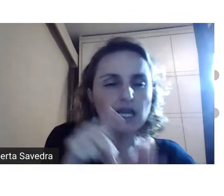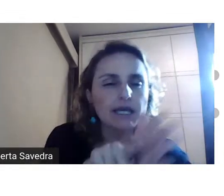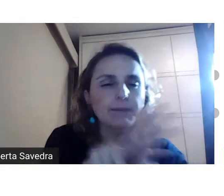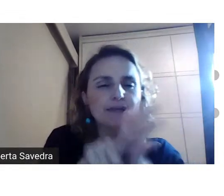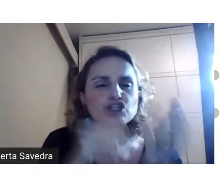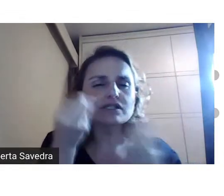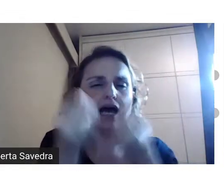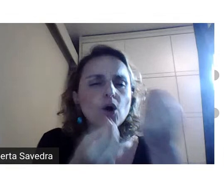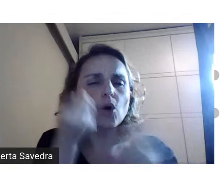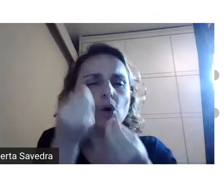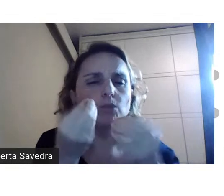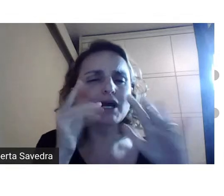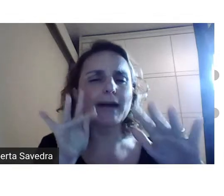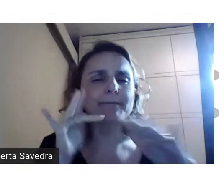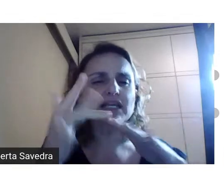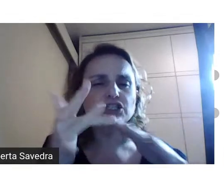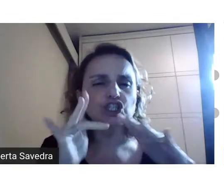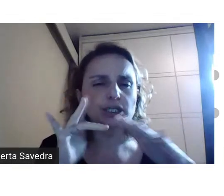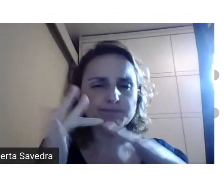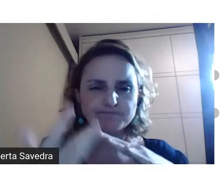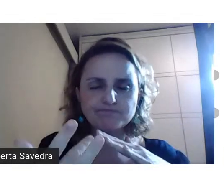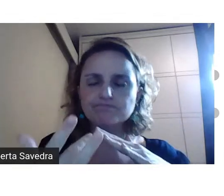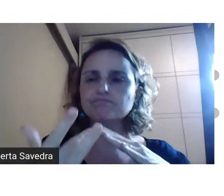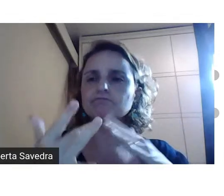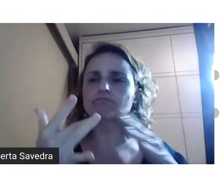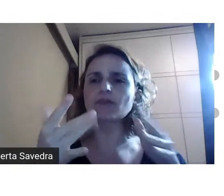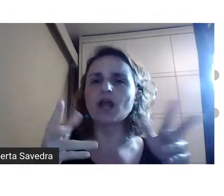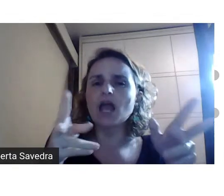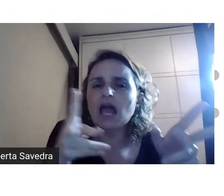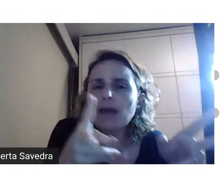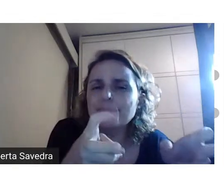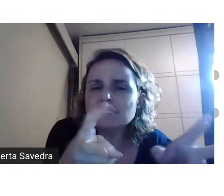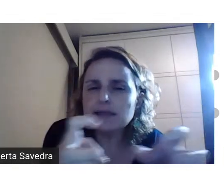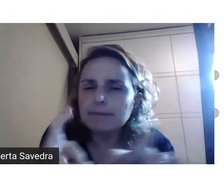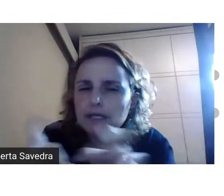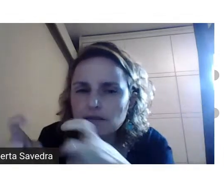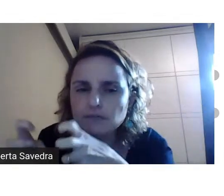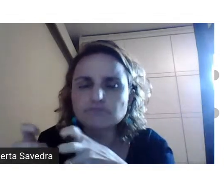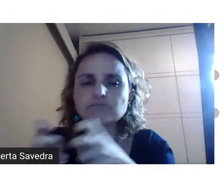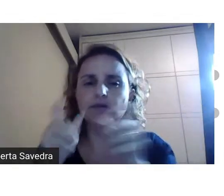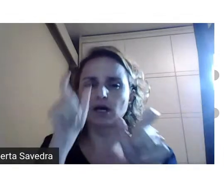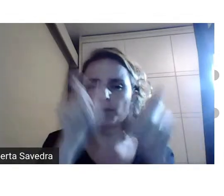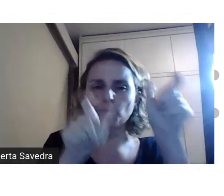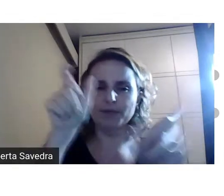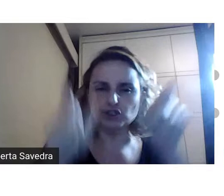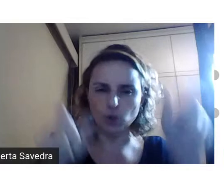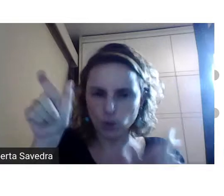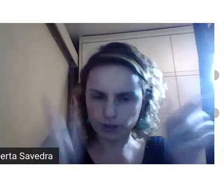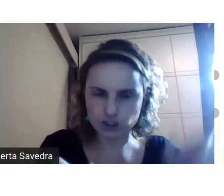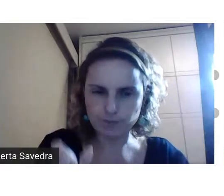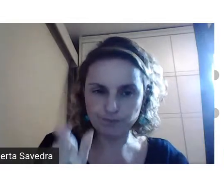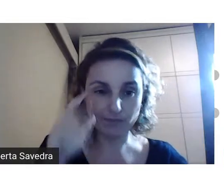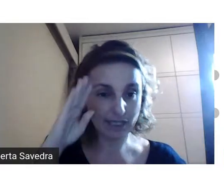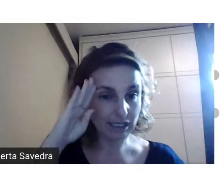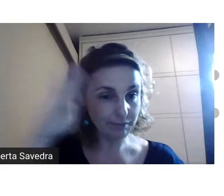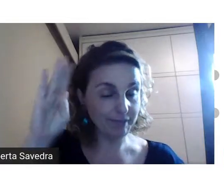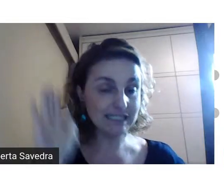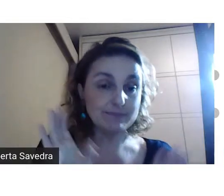formei em jornalismo Mas eu sempre almejei a trabalhar na área das mídias